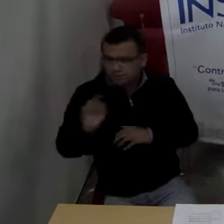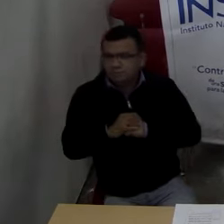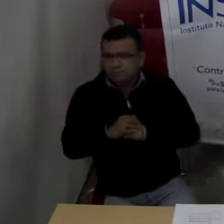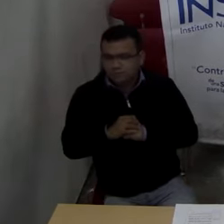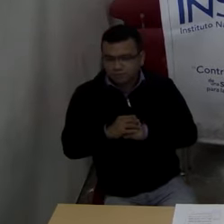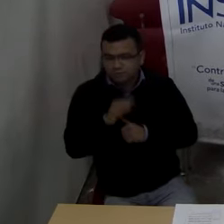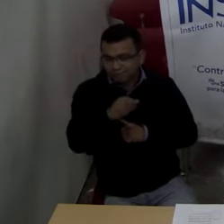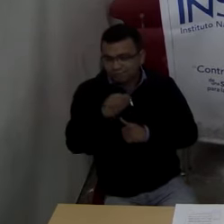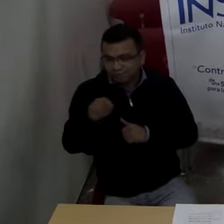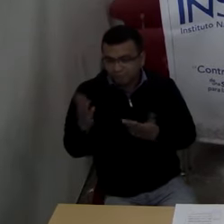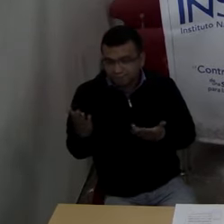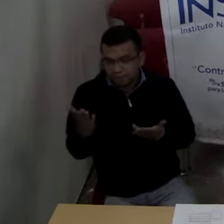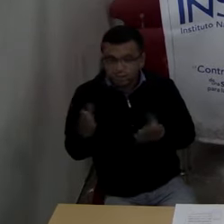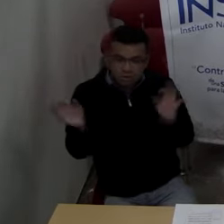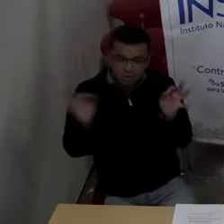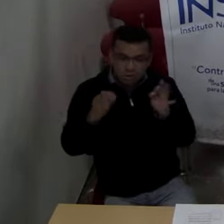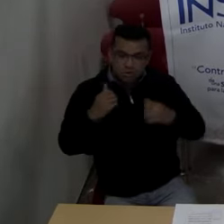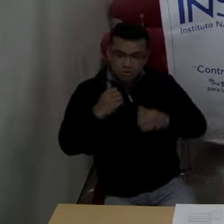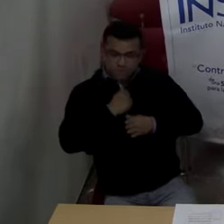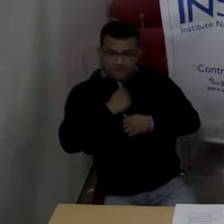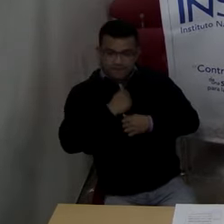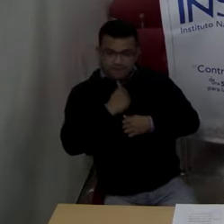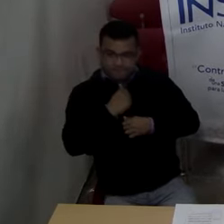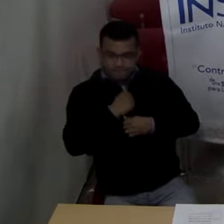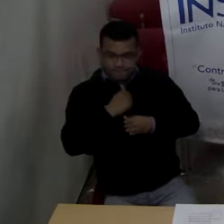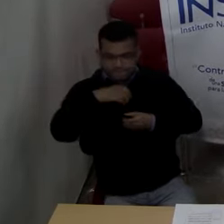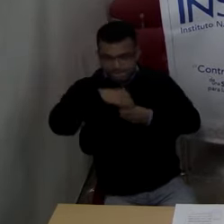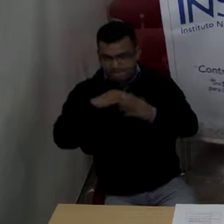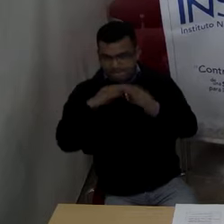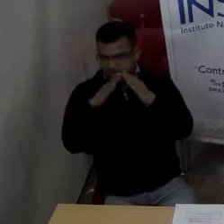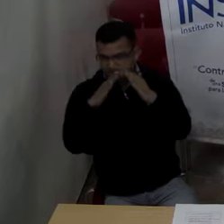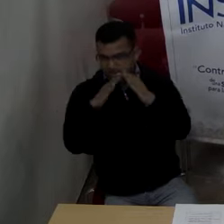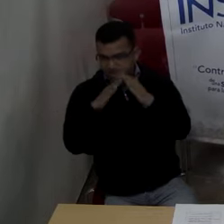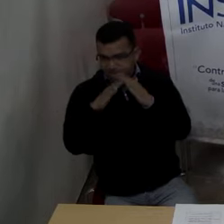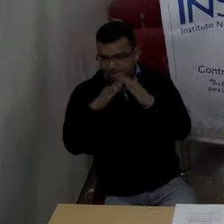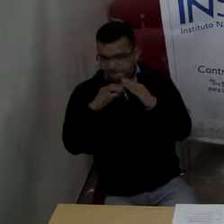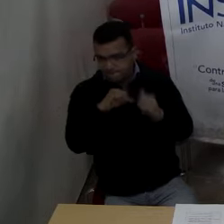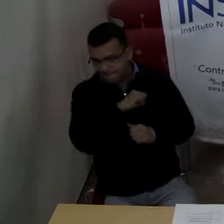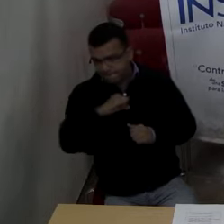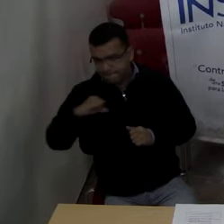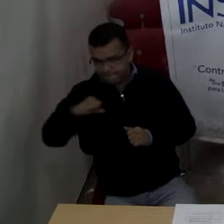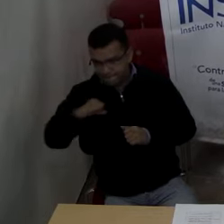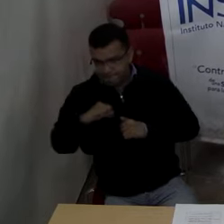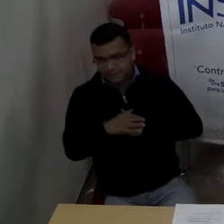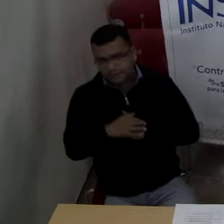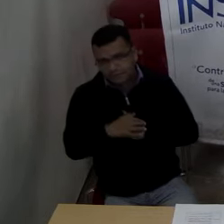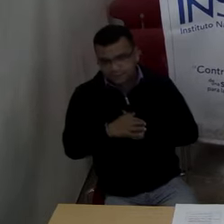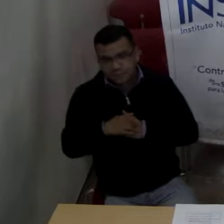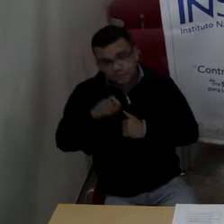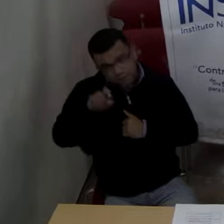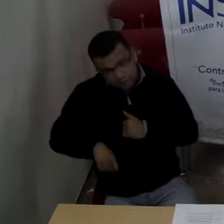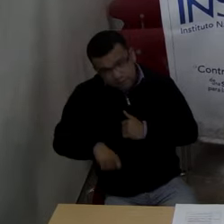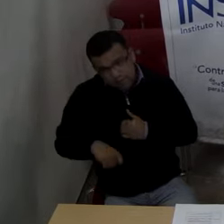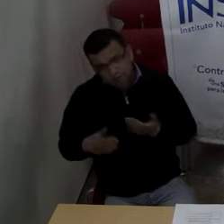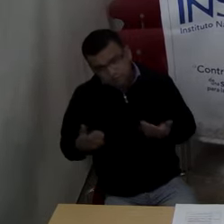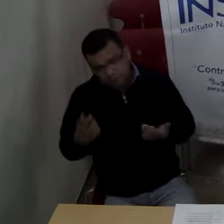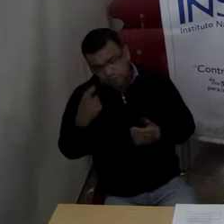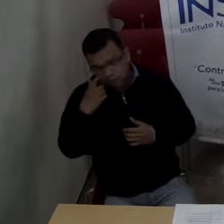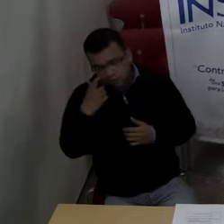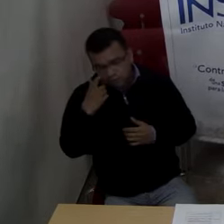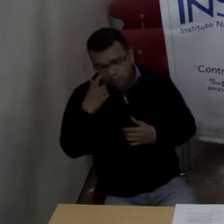prácticas privadas, personales. Cuando tratamos este tema, entonces debemos decir que